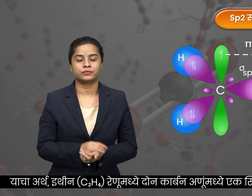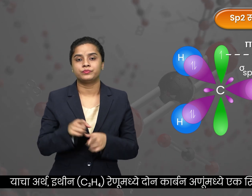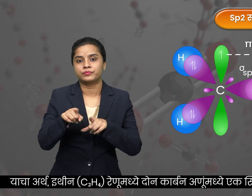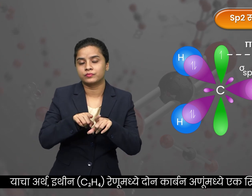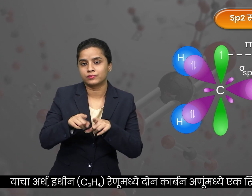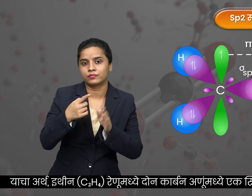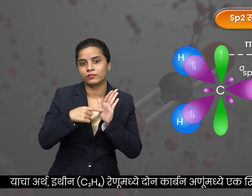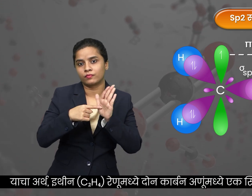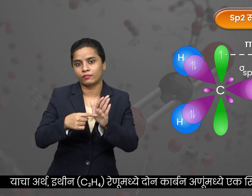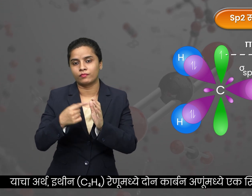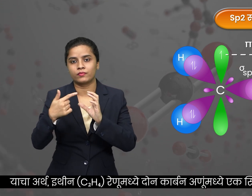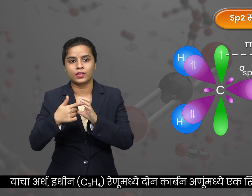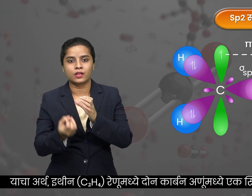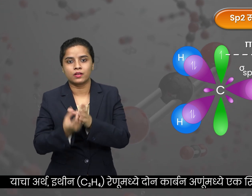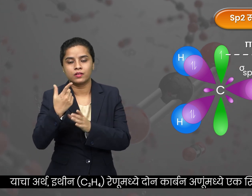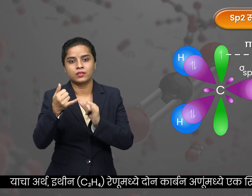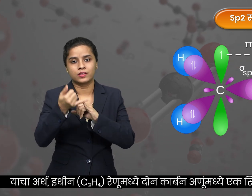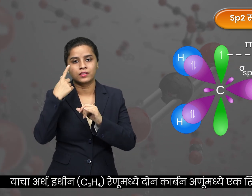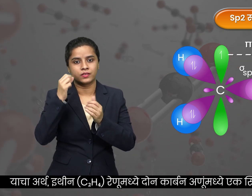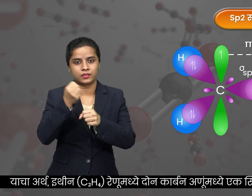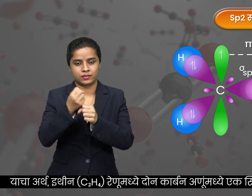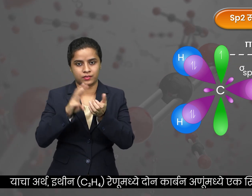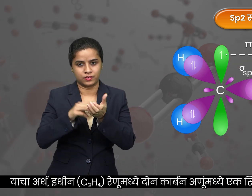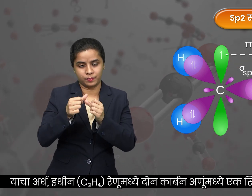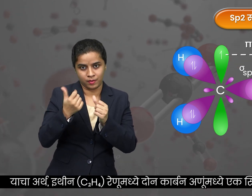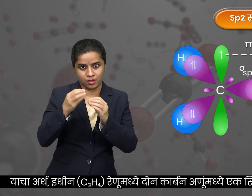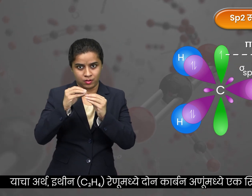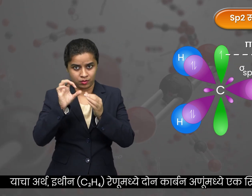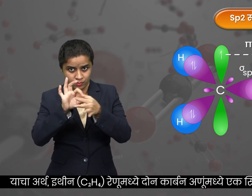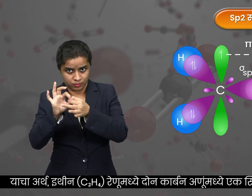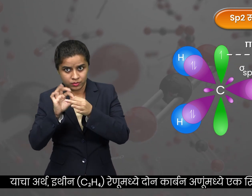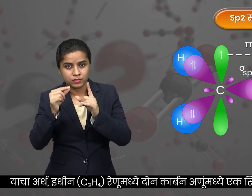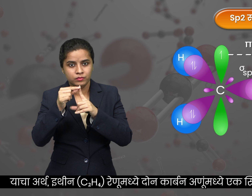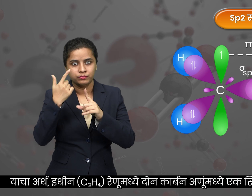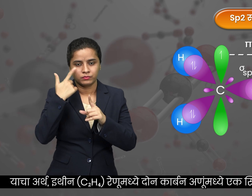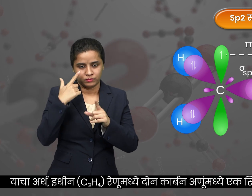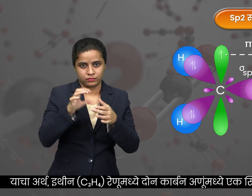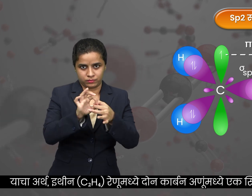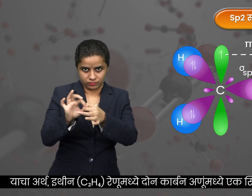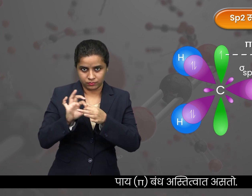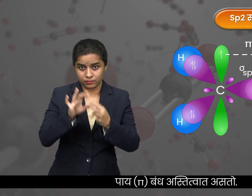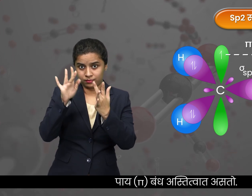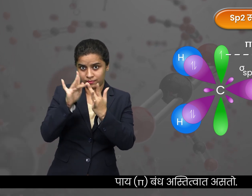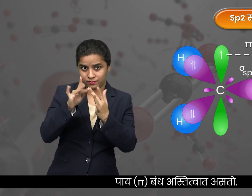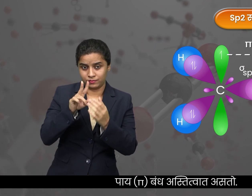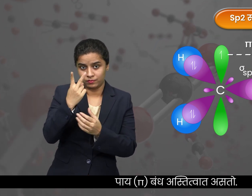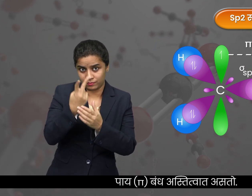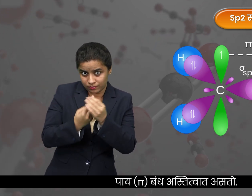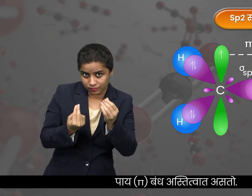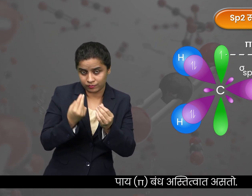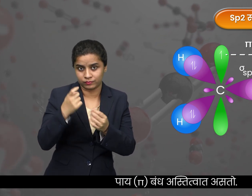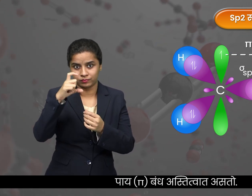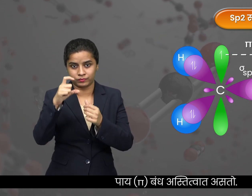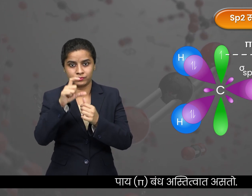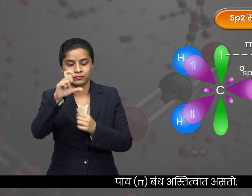याचा अर्थ इथिन C2H4 रेणूमध्ये 2 कार्बन अणूमध्ये एक सिग्मा बंध आणि एक पाय बंध